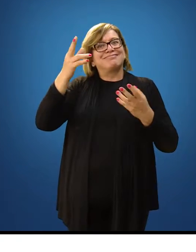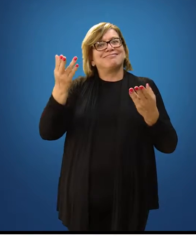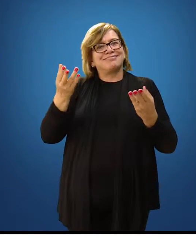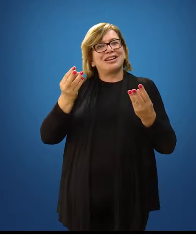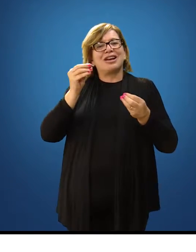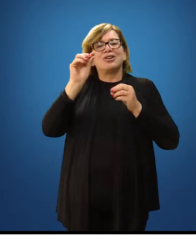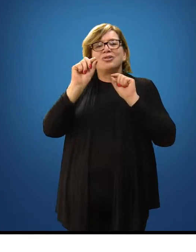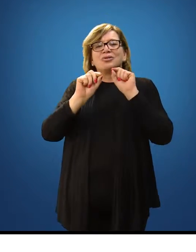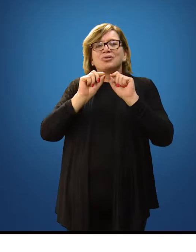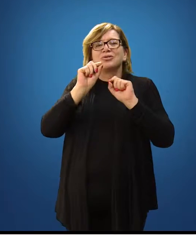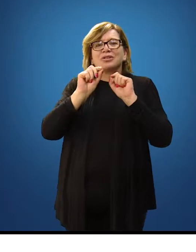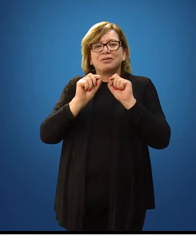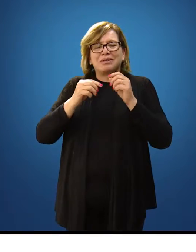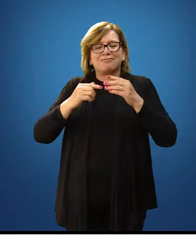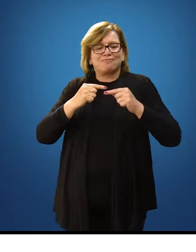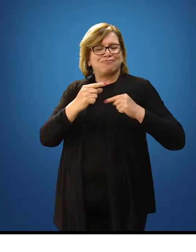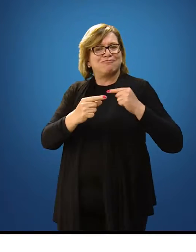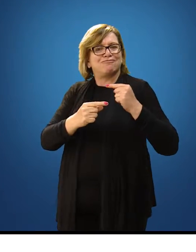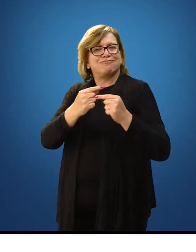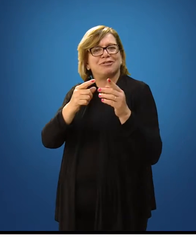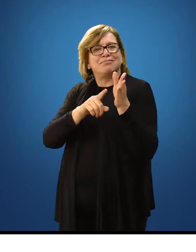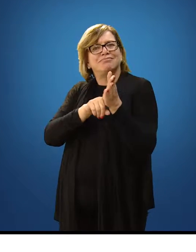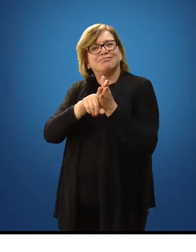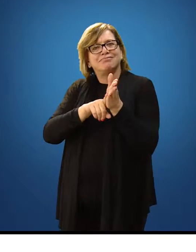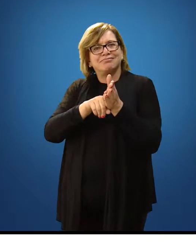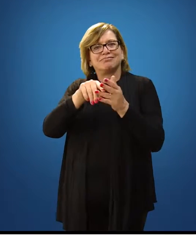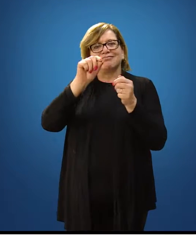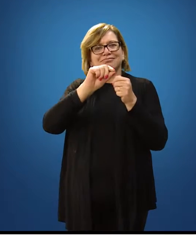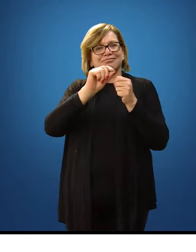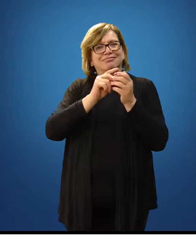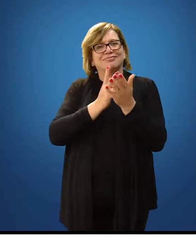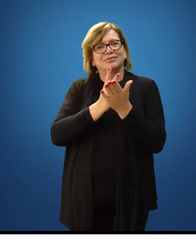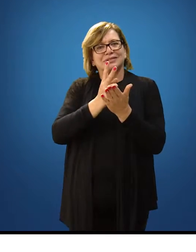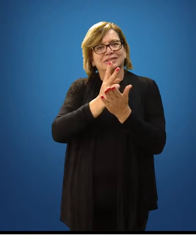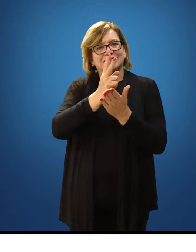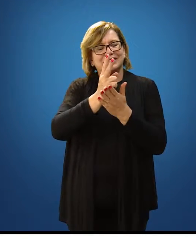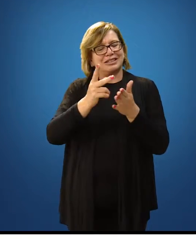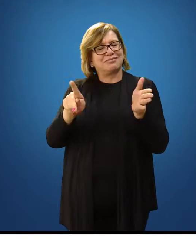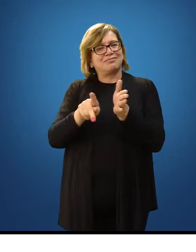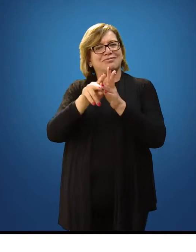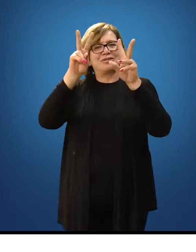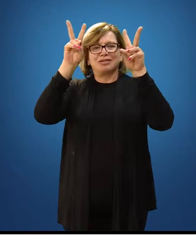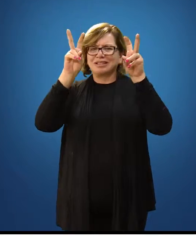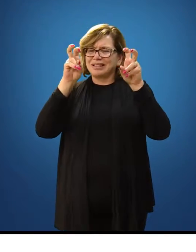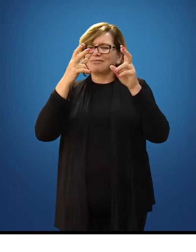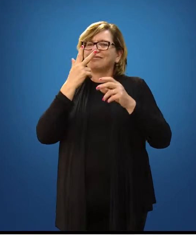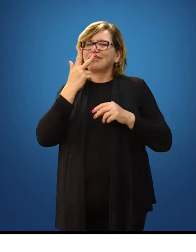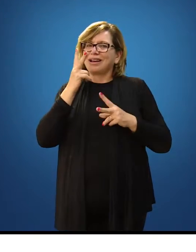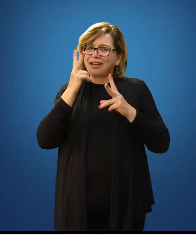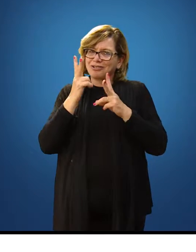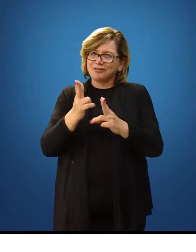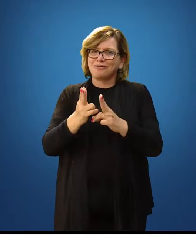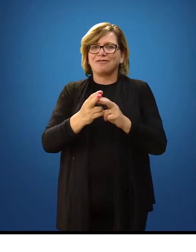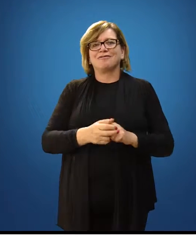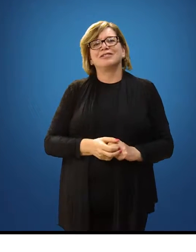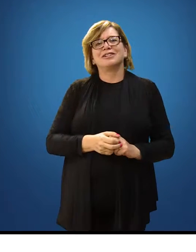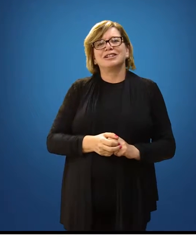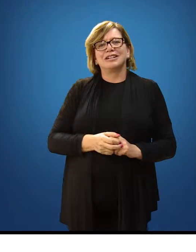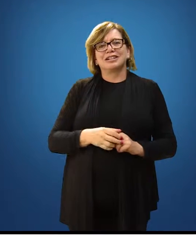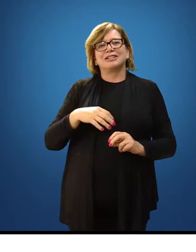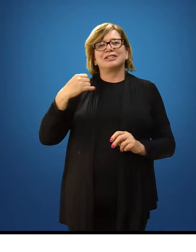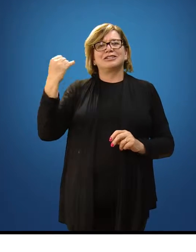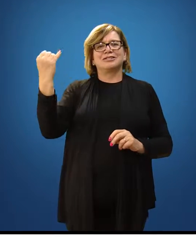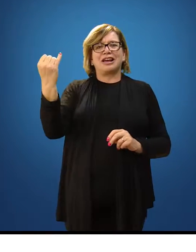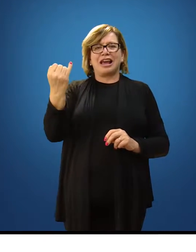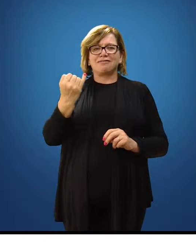podem seguir para dar continuidade às pesquisas sobre o tema que você acabou de apresentar no seu artigo? Então isso